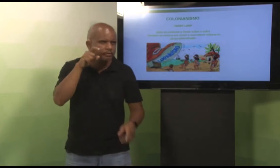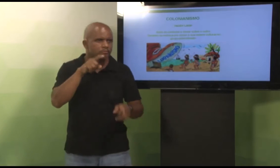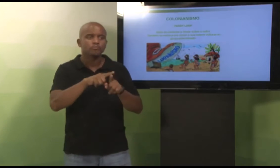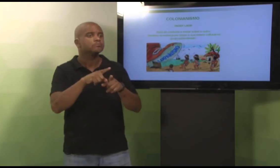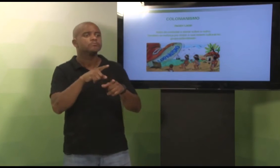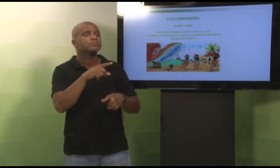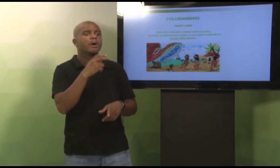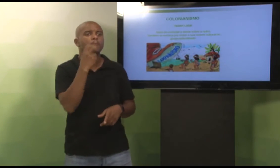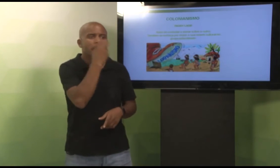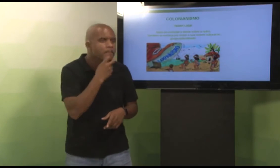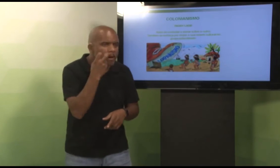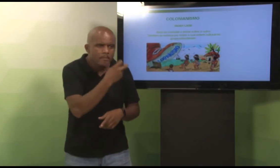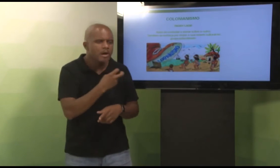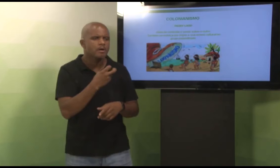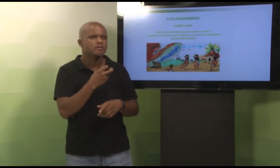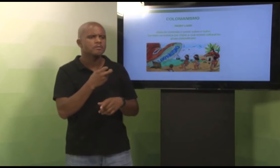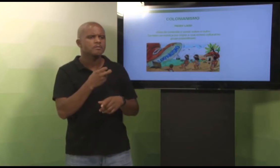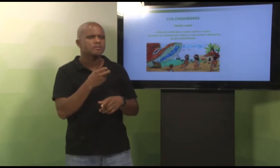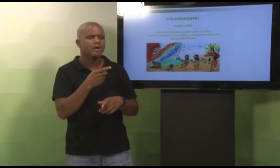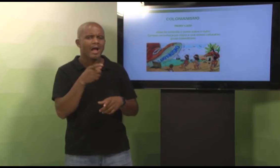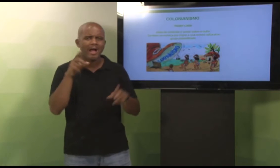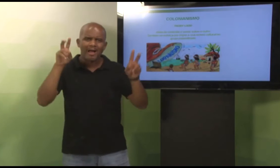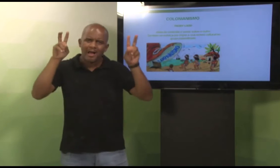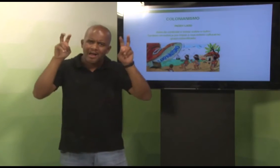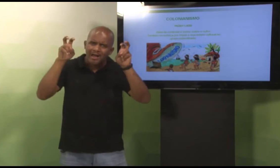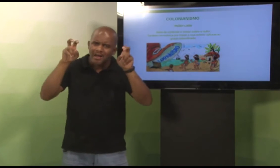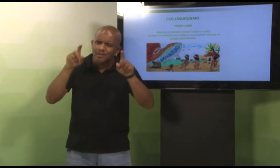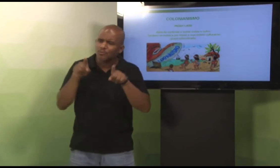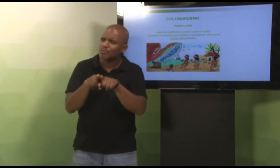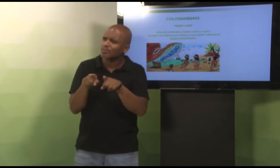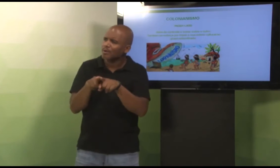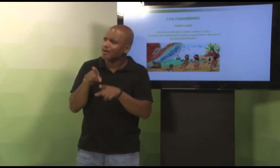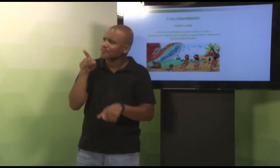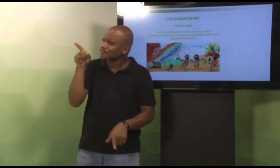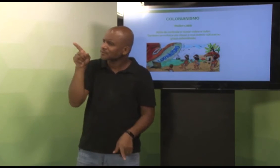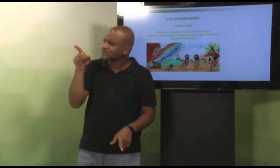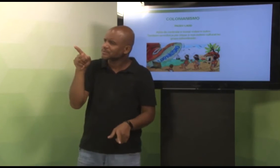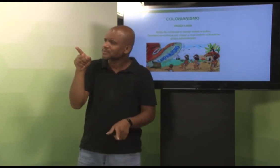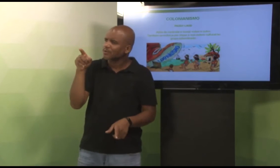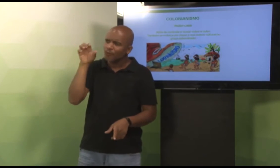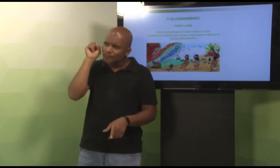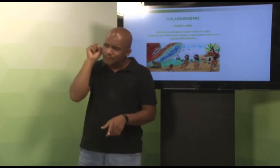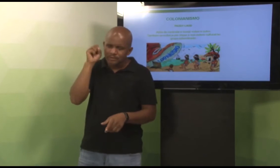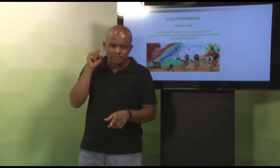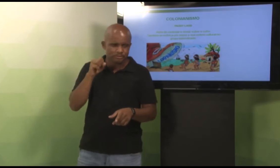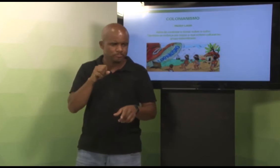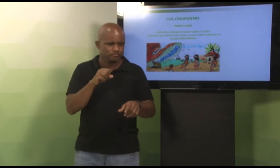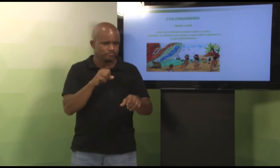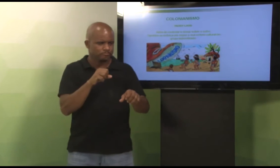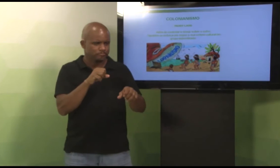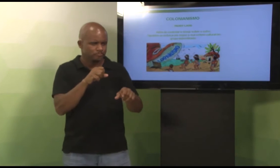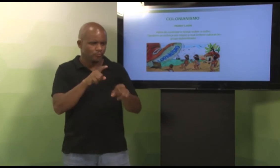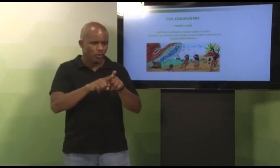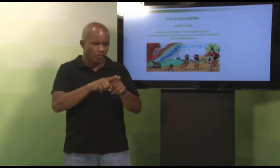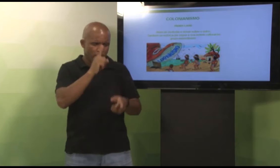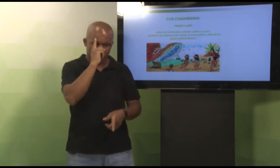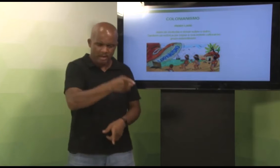isso era um problema que poderia ser resolvido com o aparelho, com a oralização. Então, nesse sentido, os